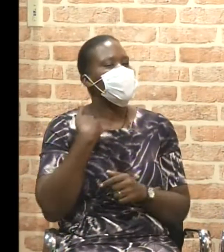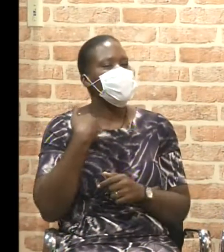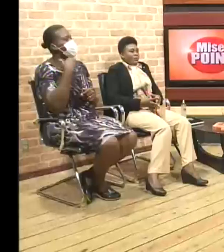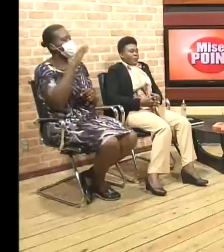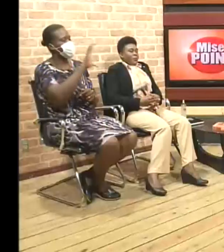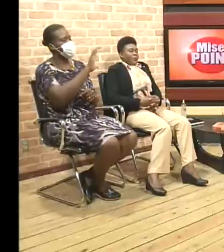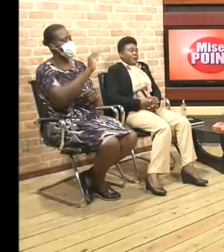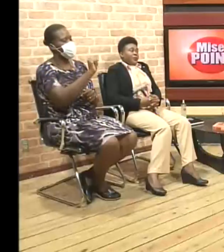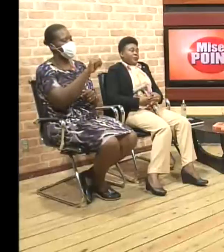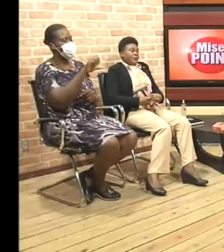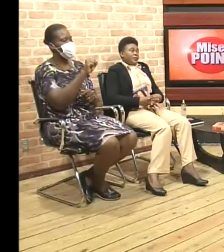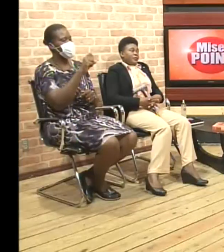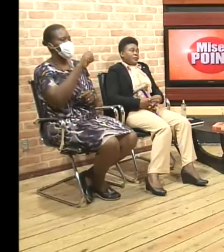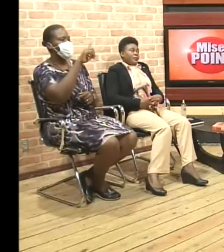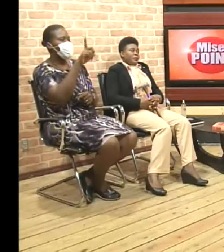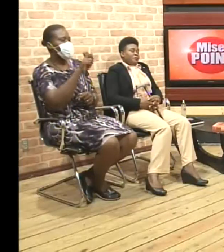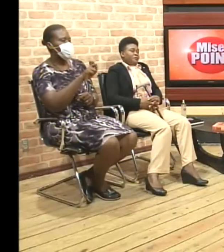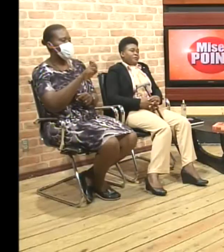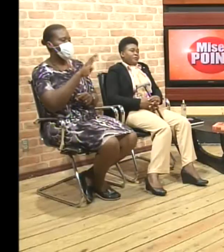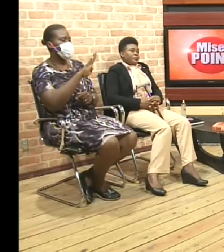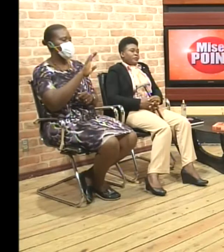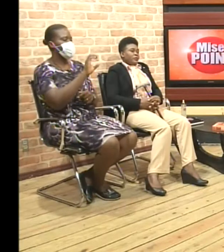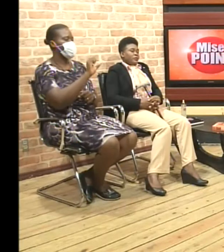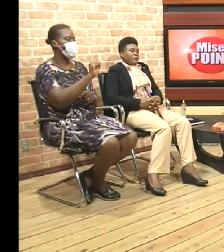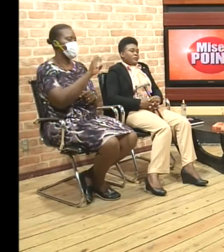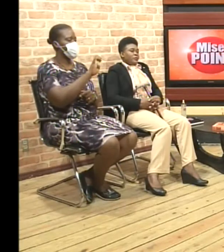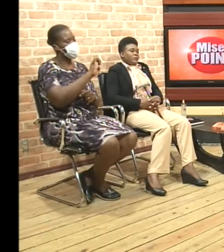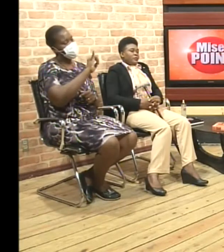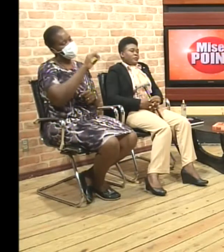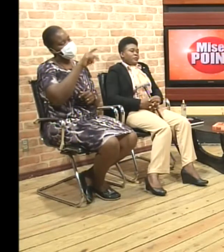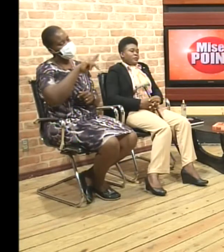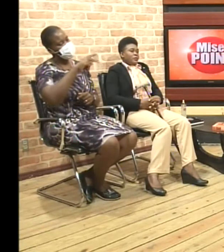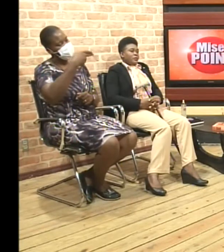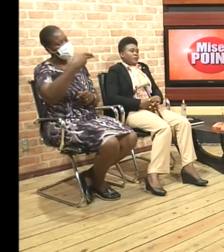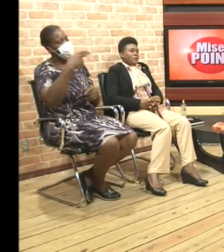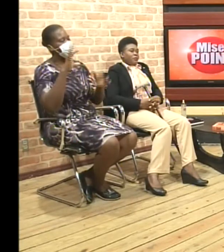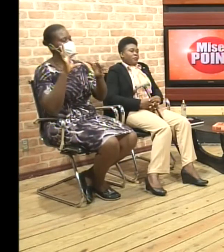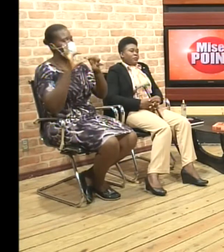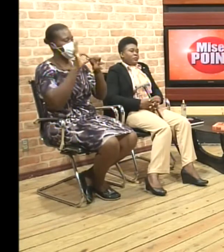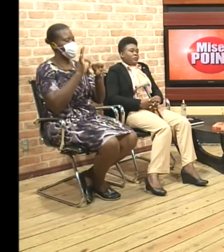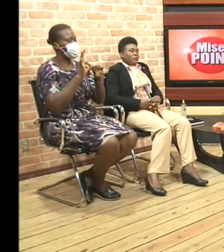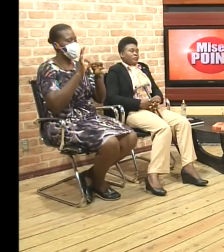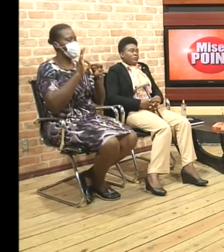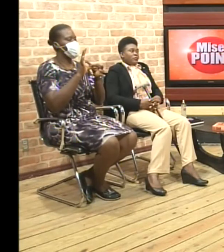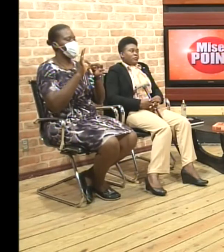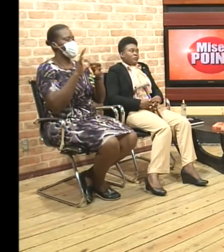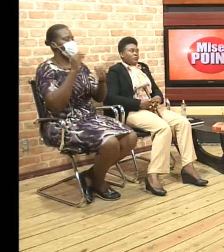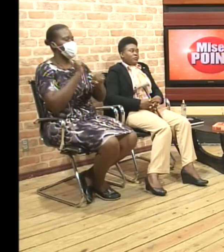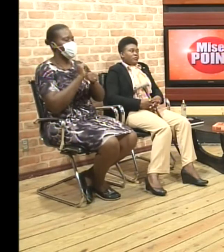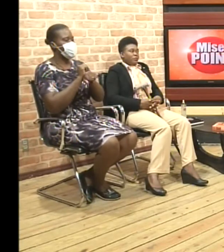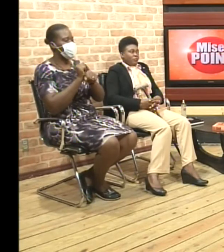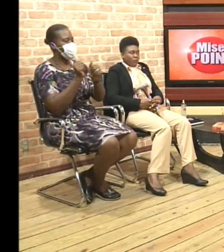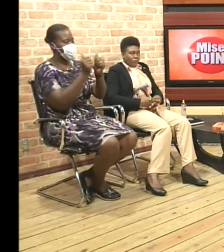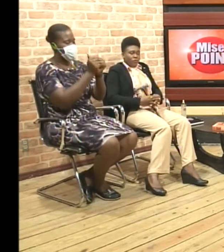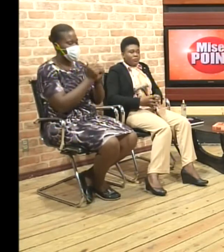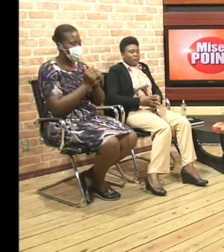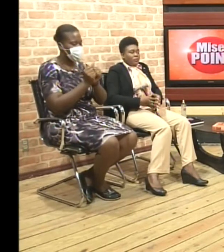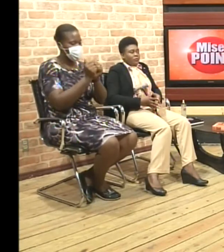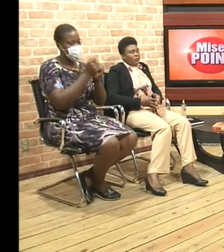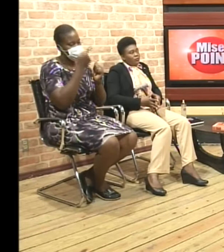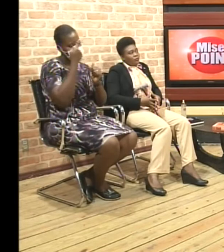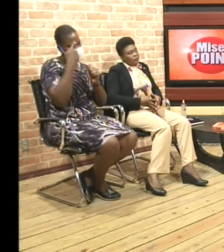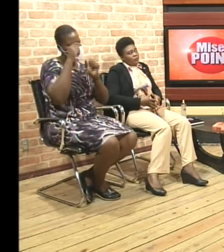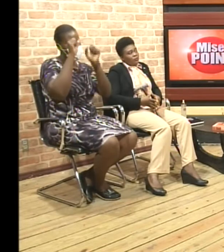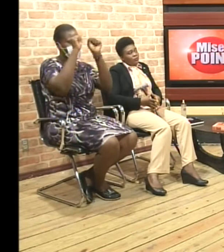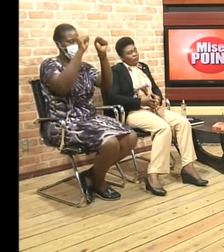sociale? Est-ce que BSF par en train de travailler avec responsable CAS pour comment nous ta capable aider me contre des témoignages, nous sont très très loin et puis